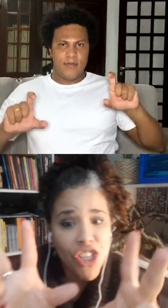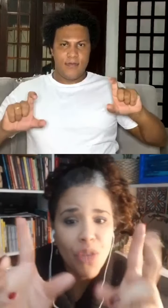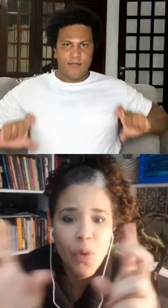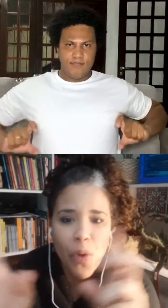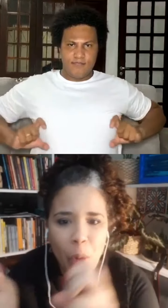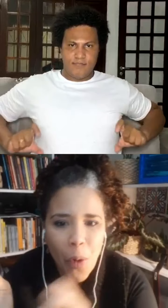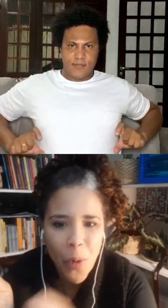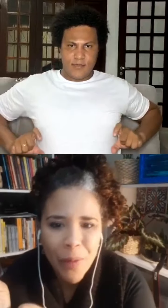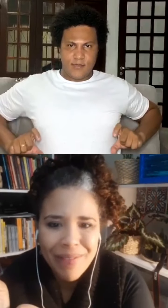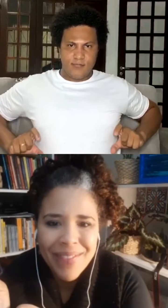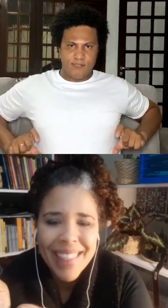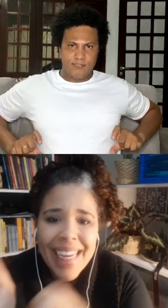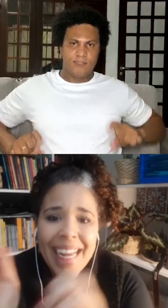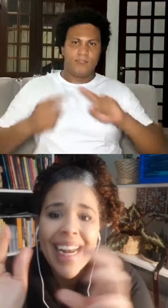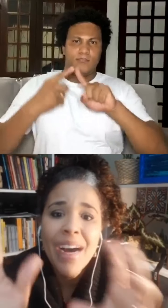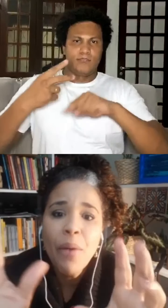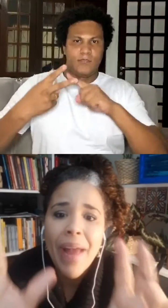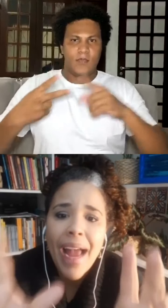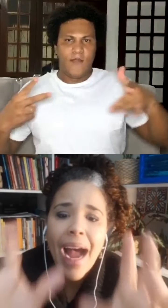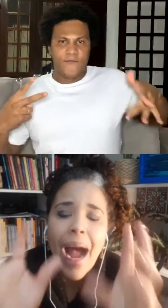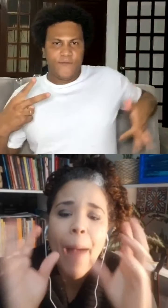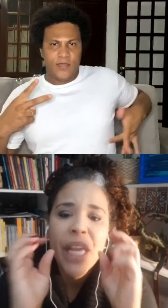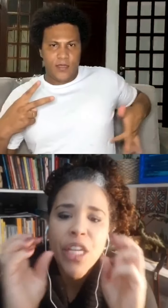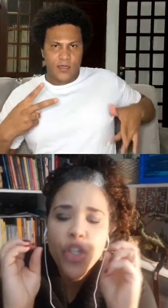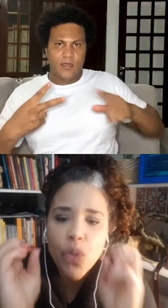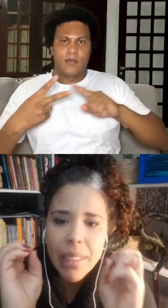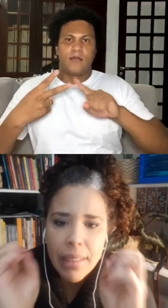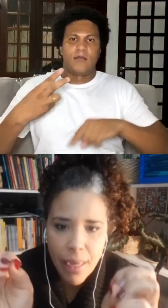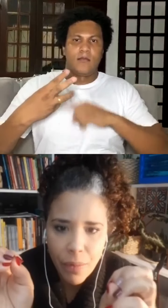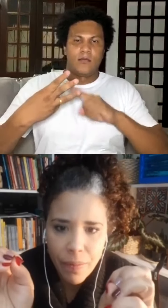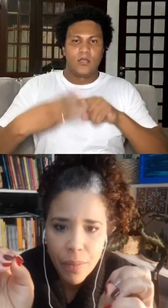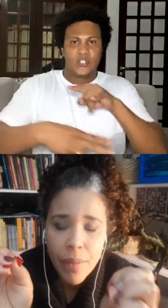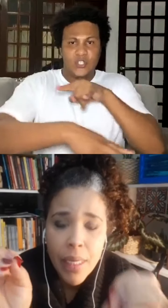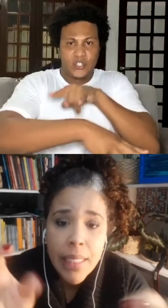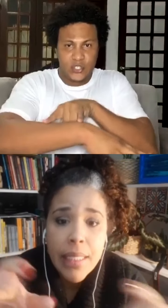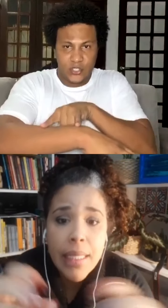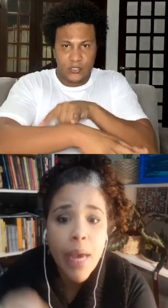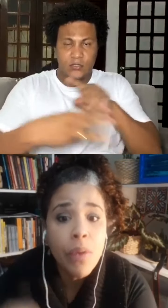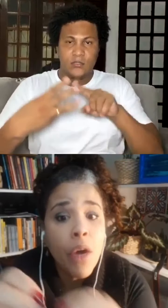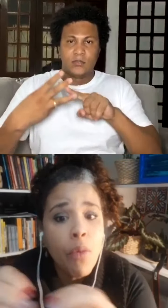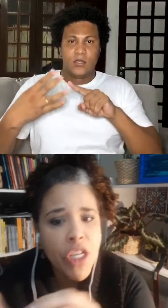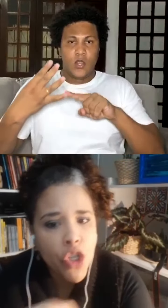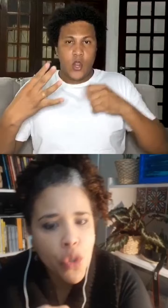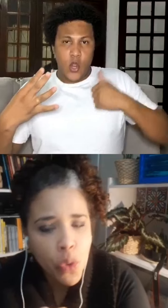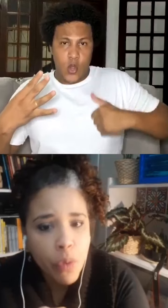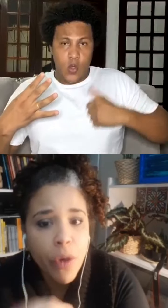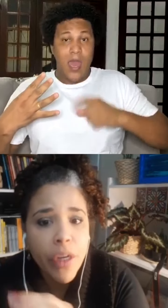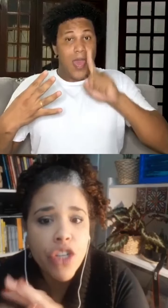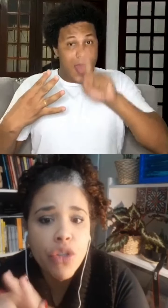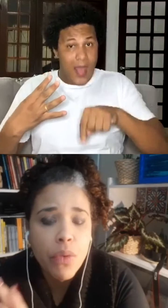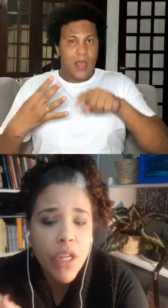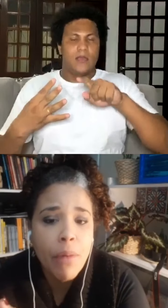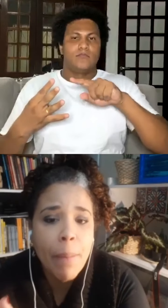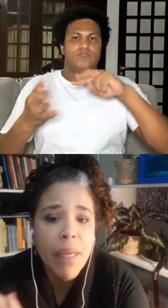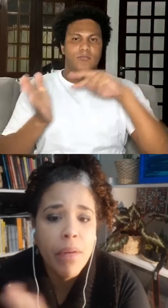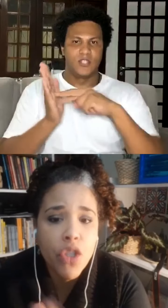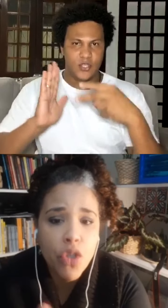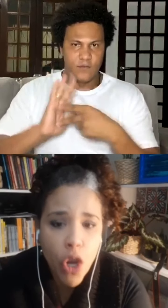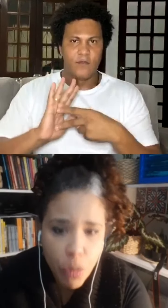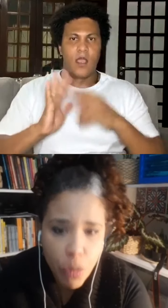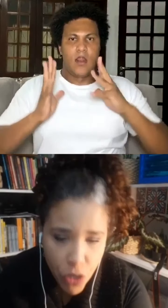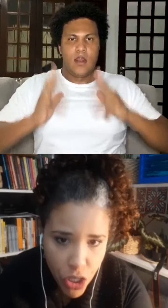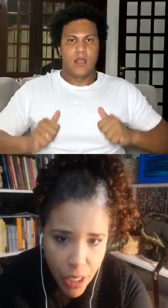o cocô, não é a menstruação. Se eu não menstruo porque estou usando uma pílula